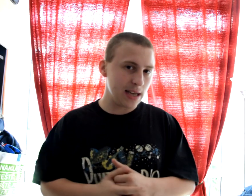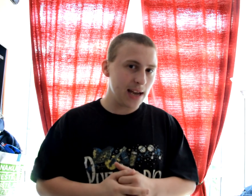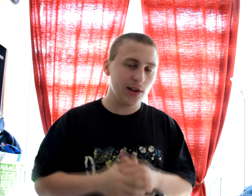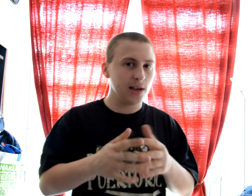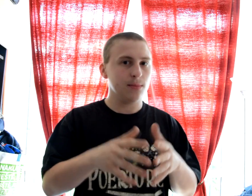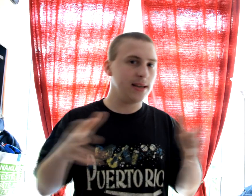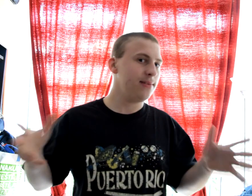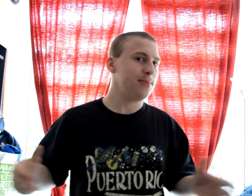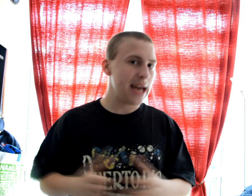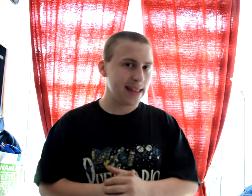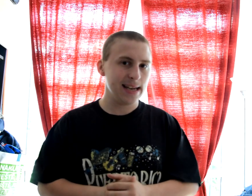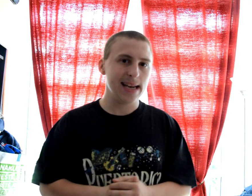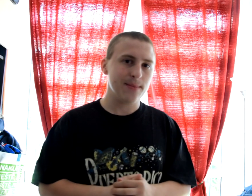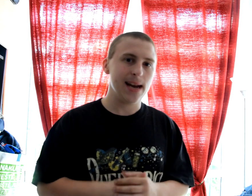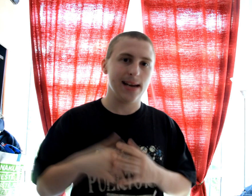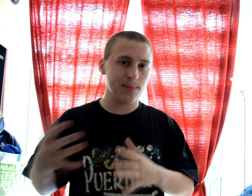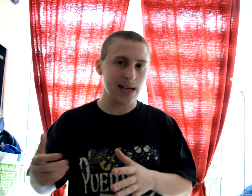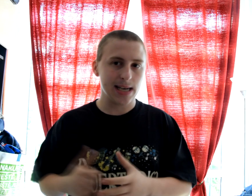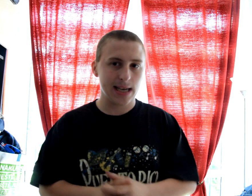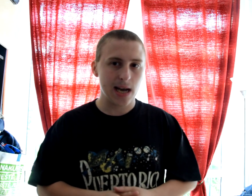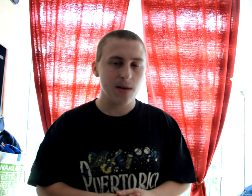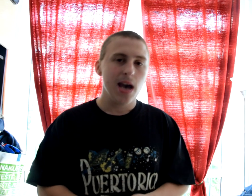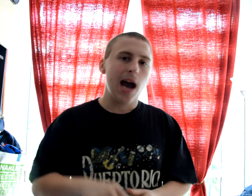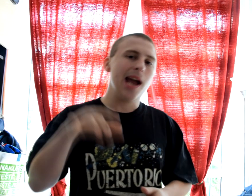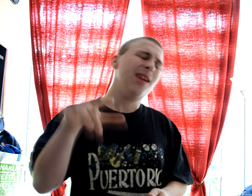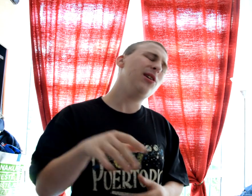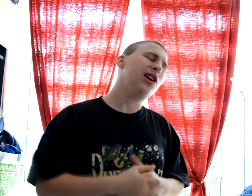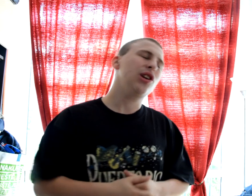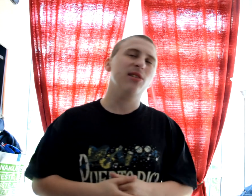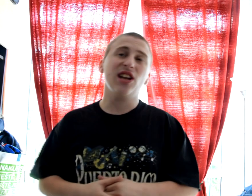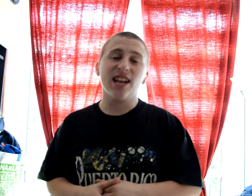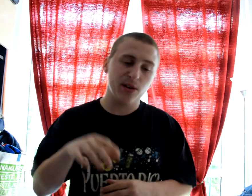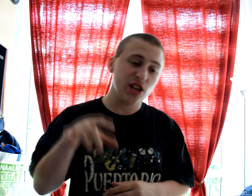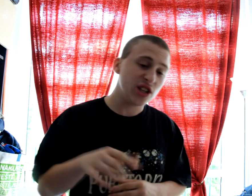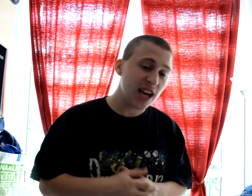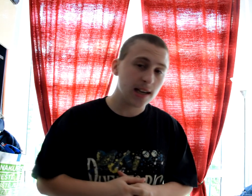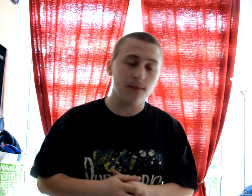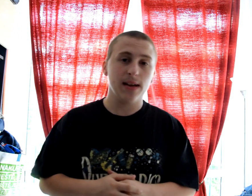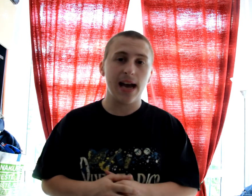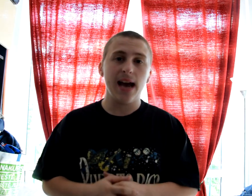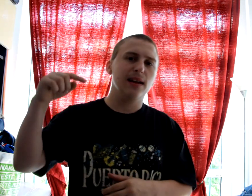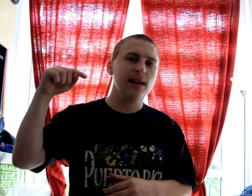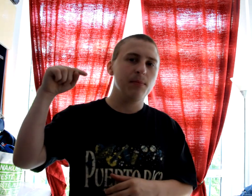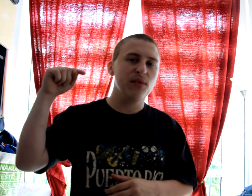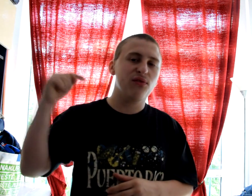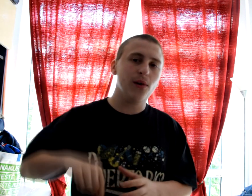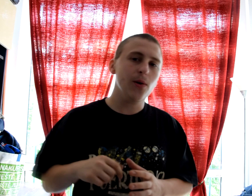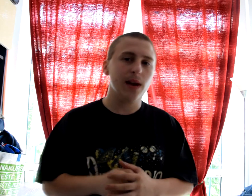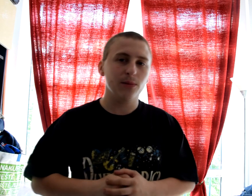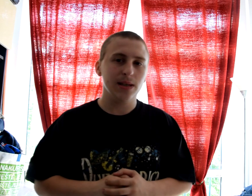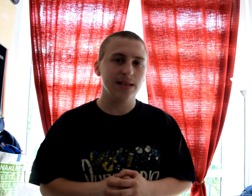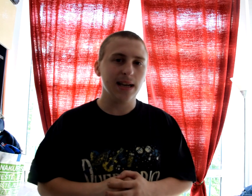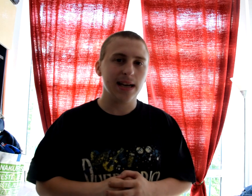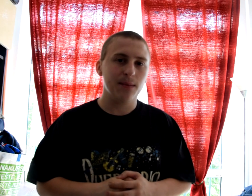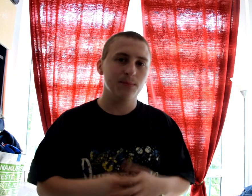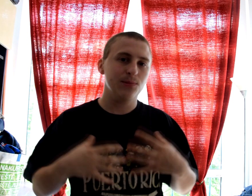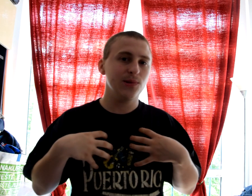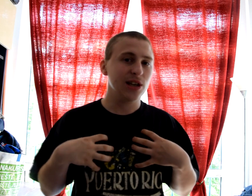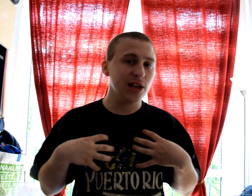komentář. Dejte mi své přátelé, kamarádi, kamarádkám. A já jsem říkal, že přidat před začátkem videa, zanech mi follow na můj Instagram. Budu za